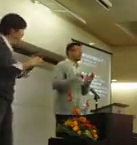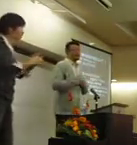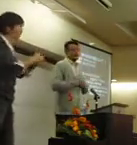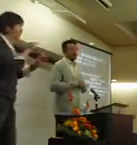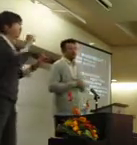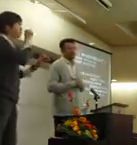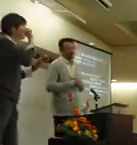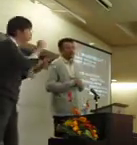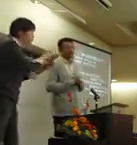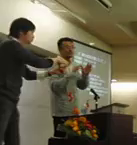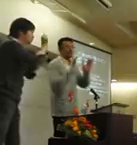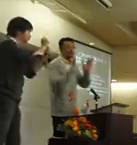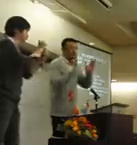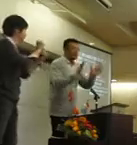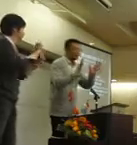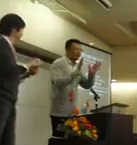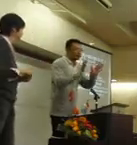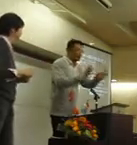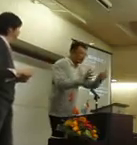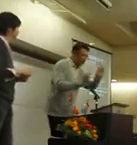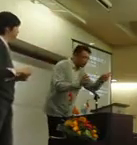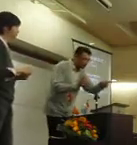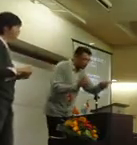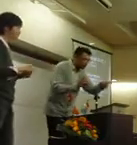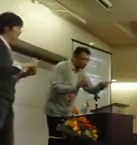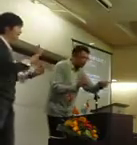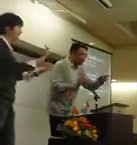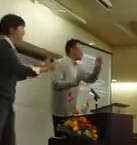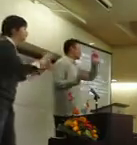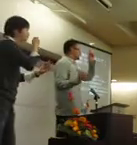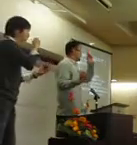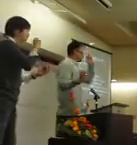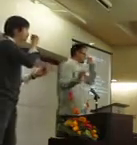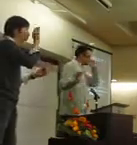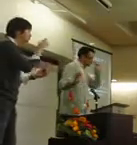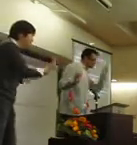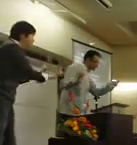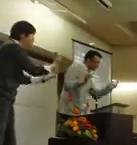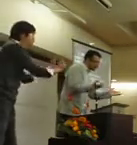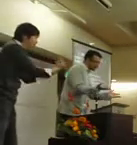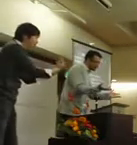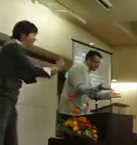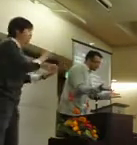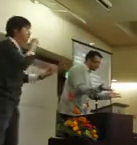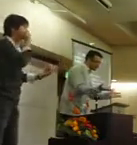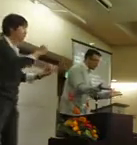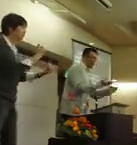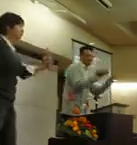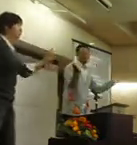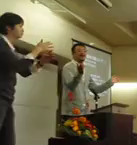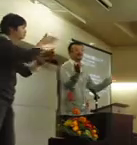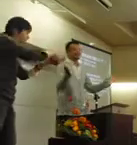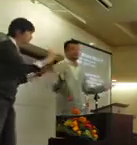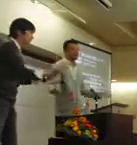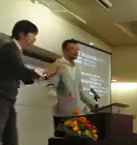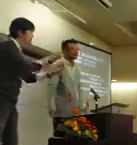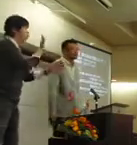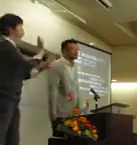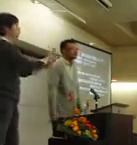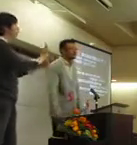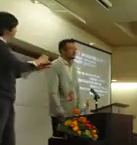をやってる人たちにとっては麦雑草をそのままにしていく、また毒麦をそのままにしていくってことはありえない話なん